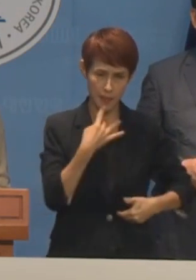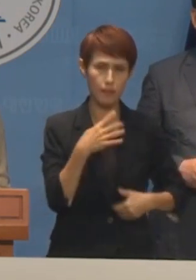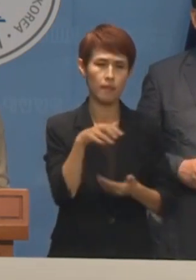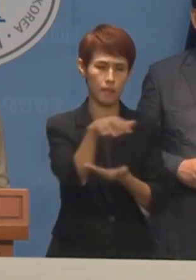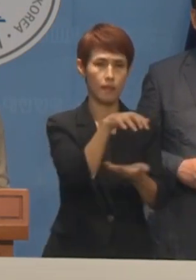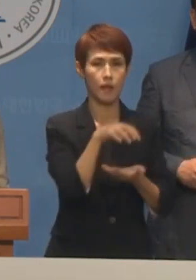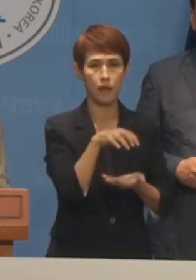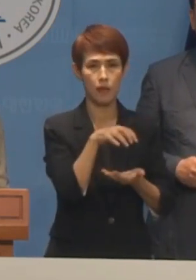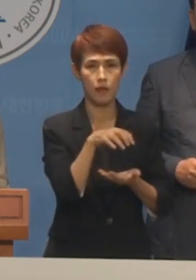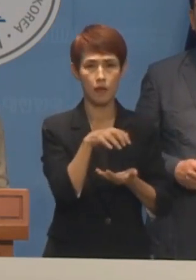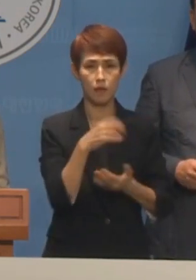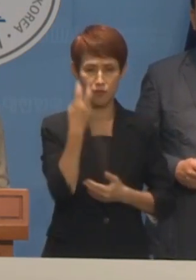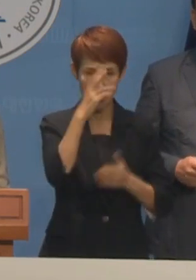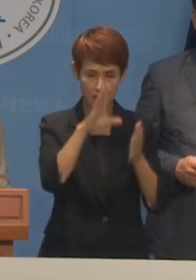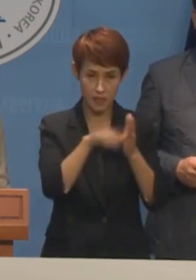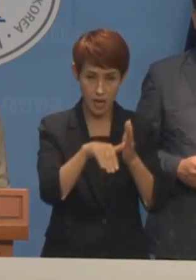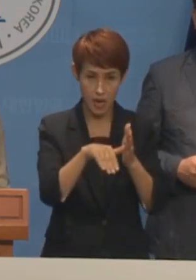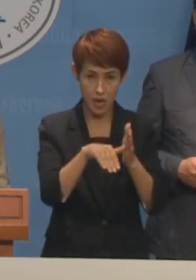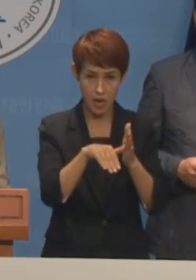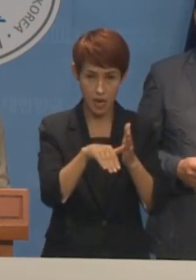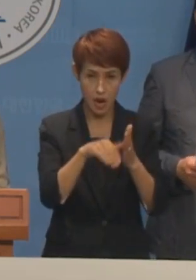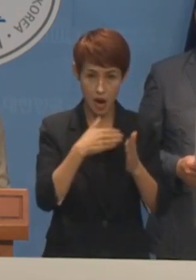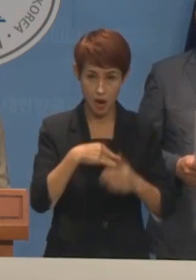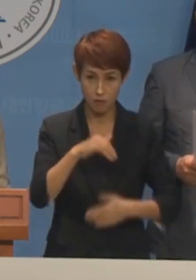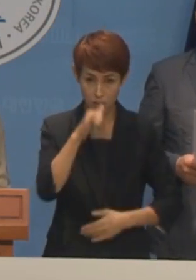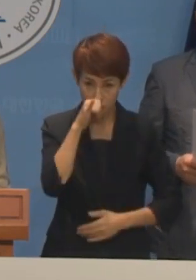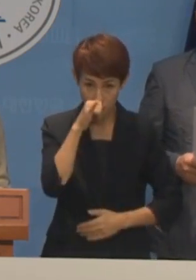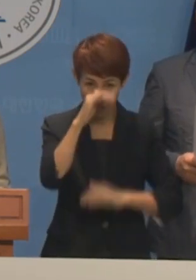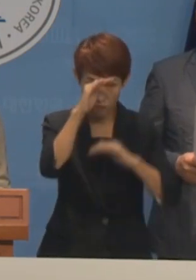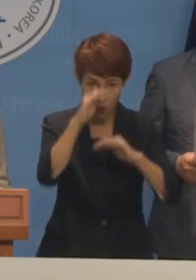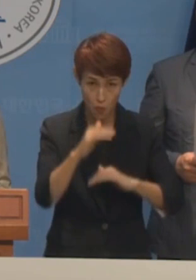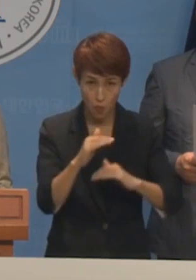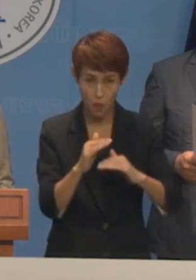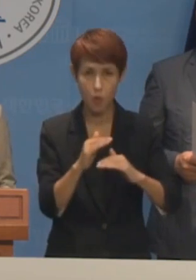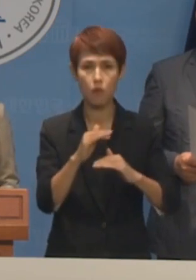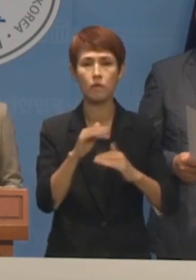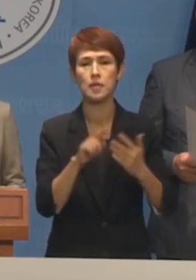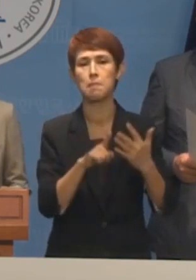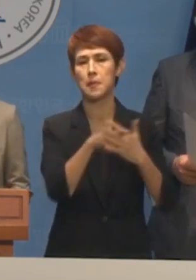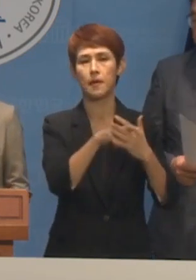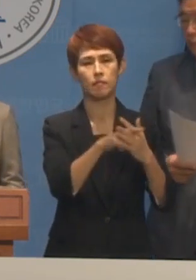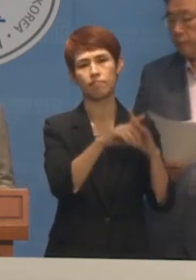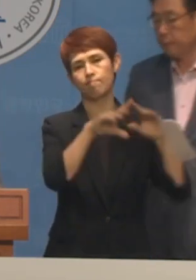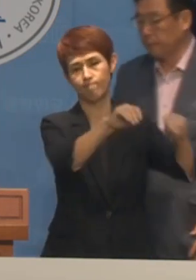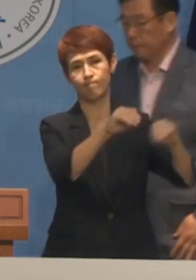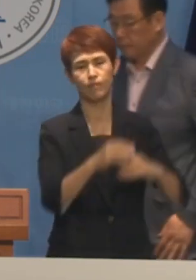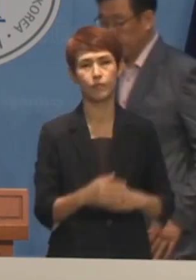국한하고 수사 과정에서 알게 된 사실의 부당 이용과 유출을 엄금했습니다.